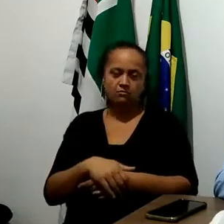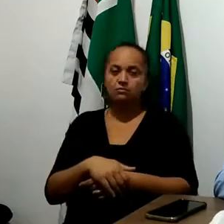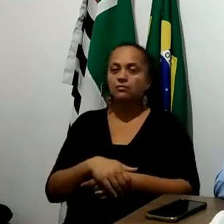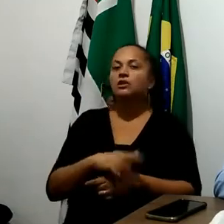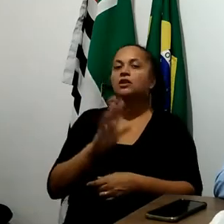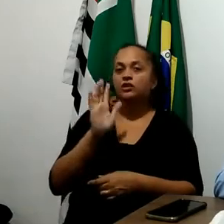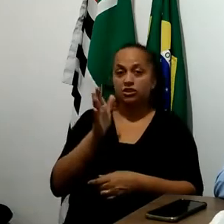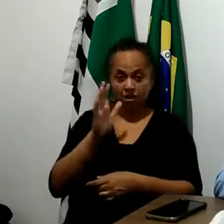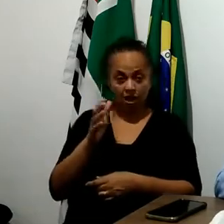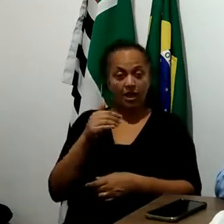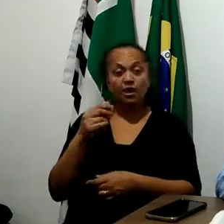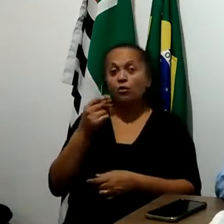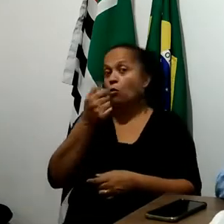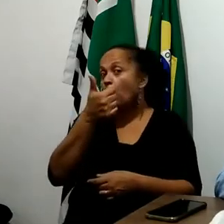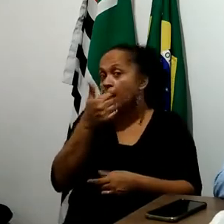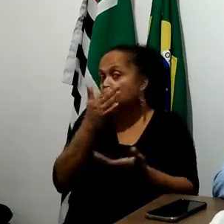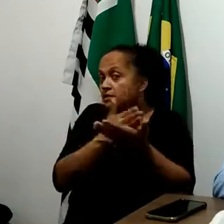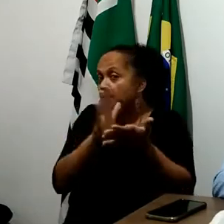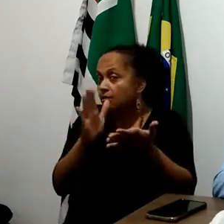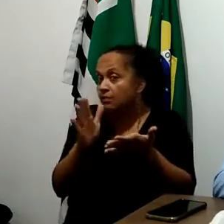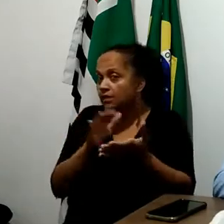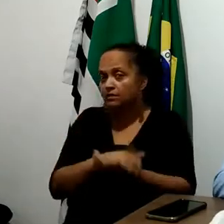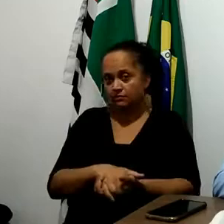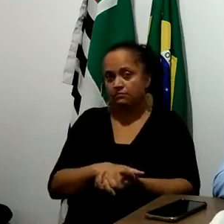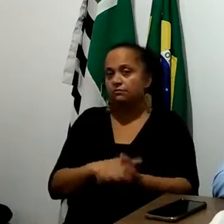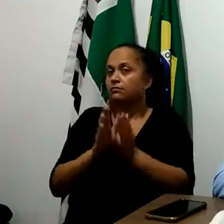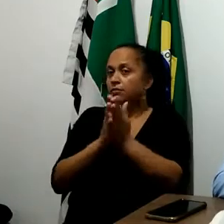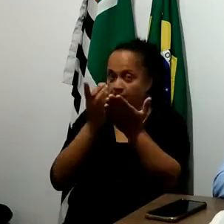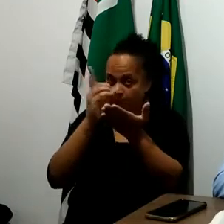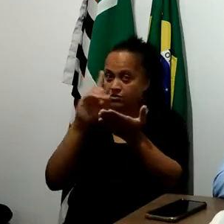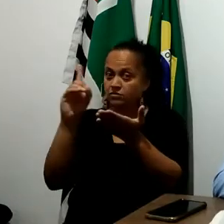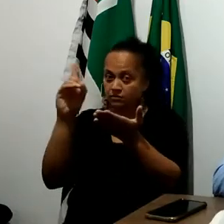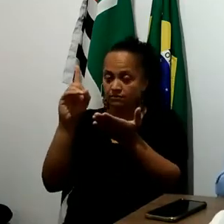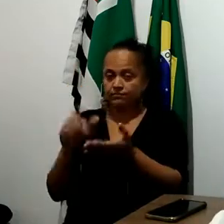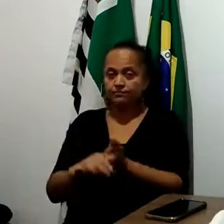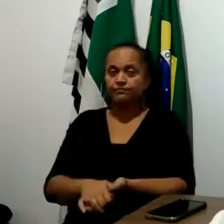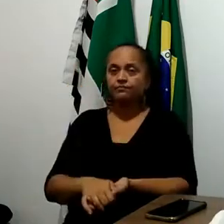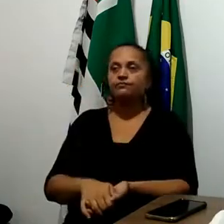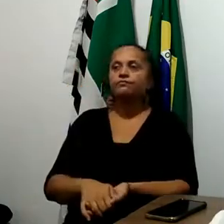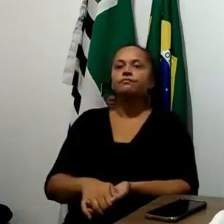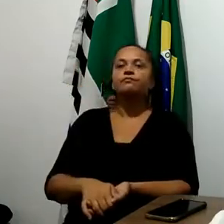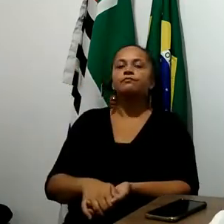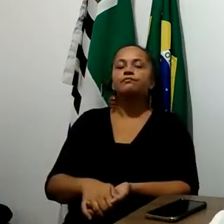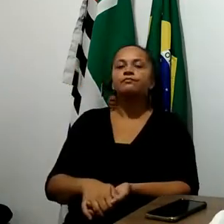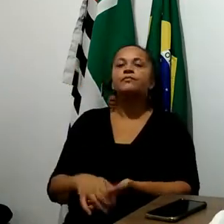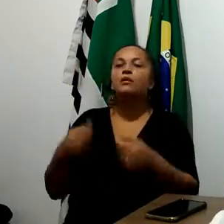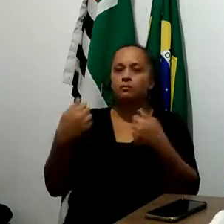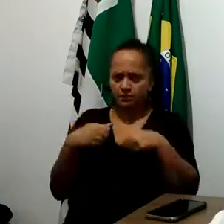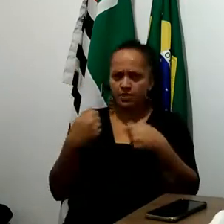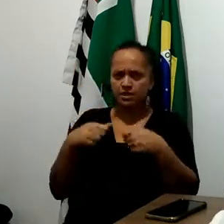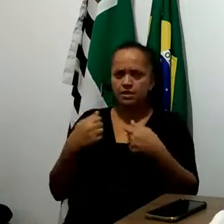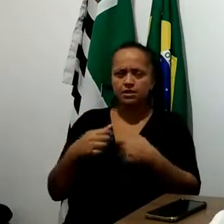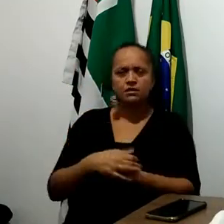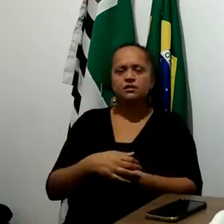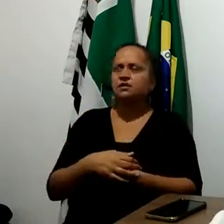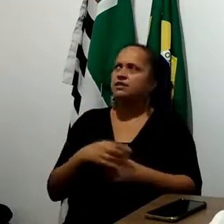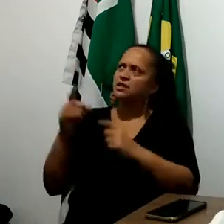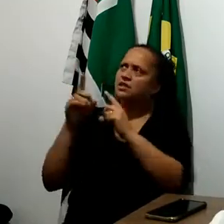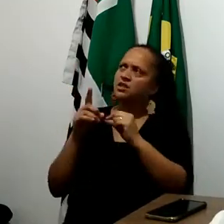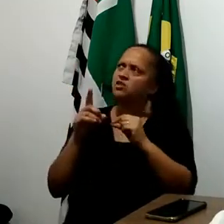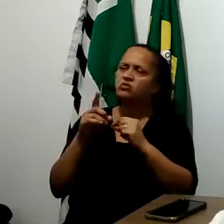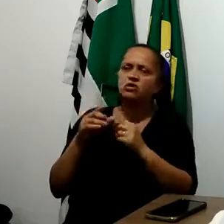em 2 Coríntios, já finalizando já Coríntios. Então, faça um propósito com Deus, comece a